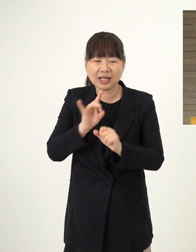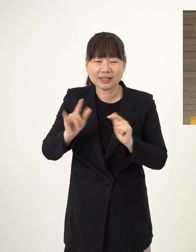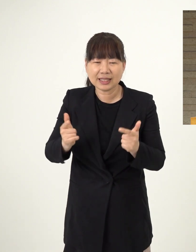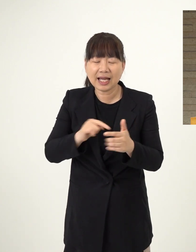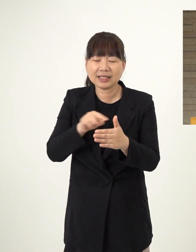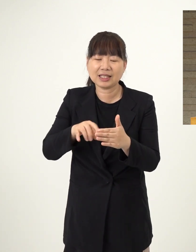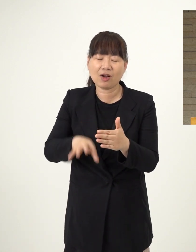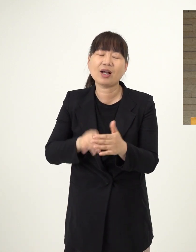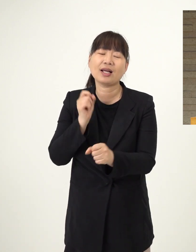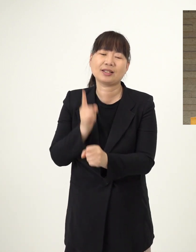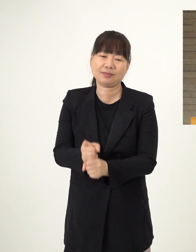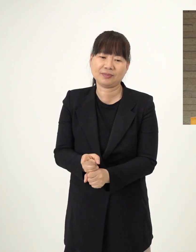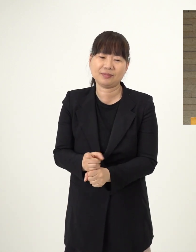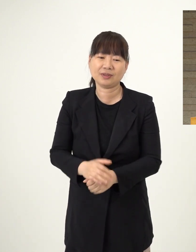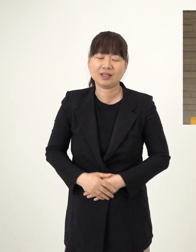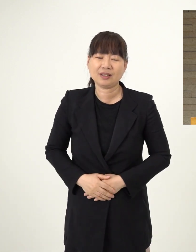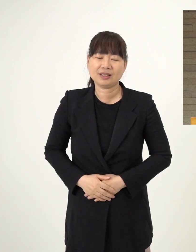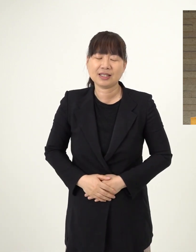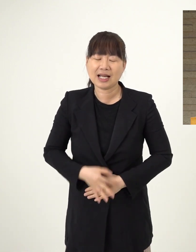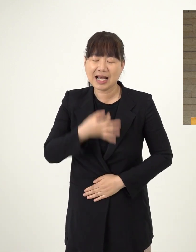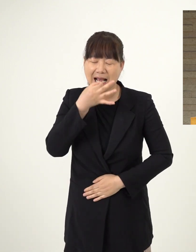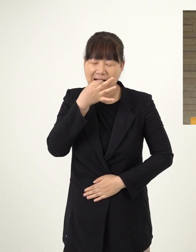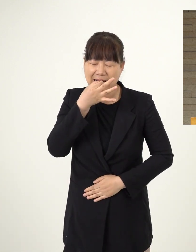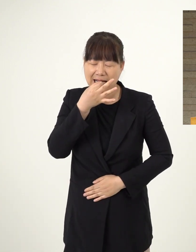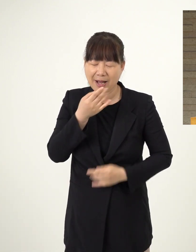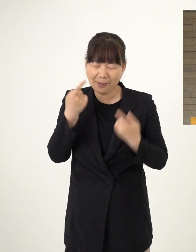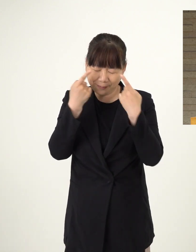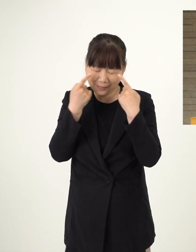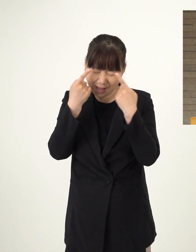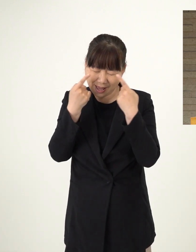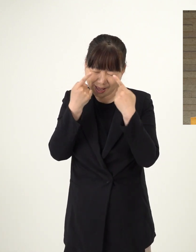그 속에는 탐욕에 눈이 멀고